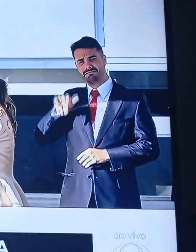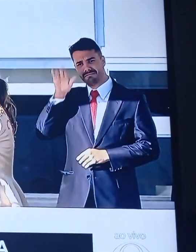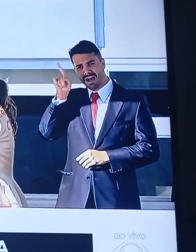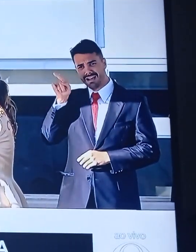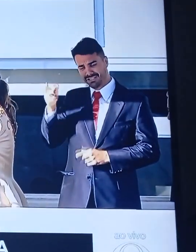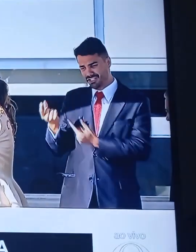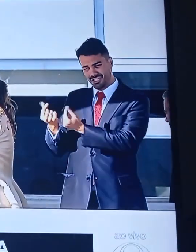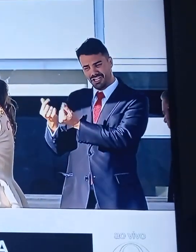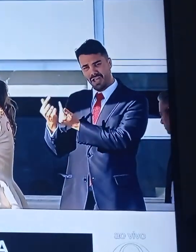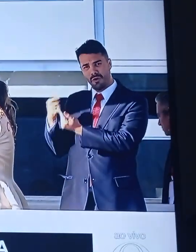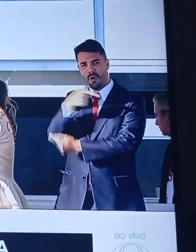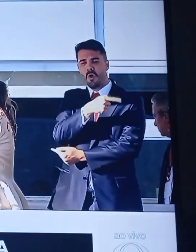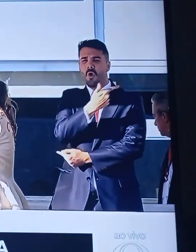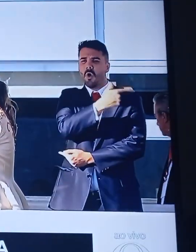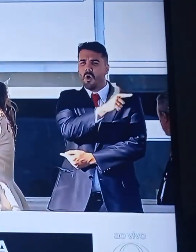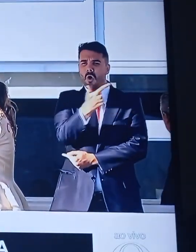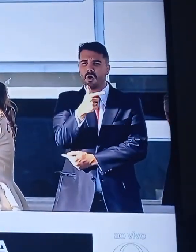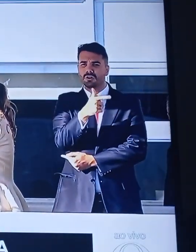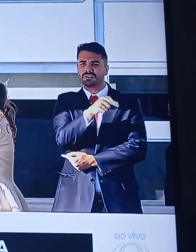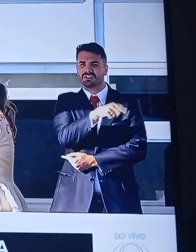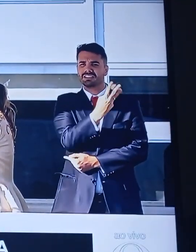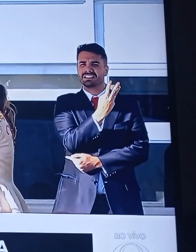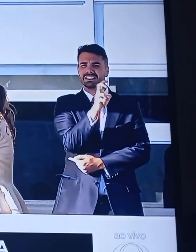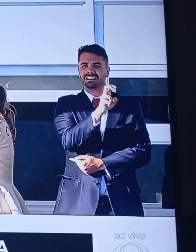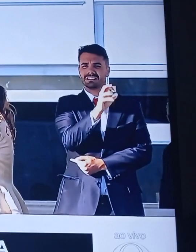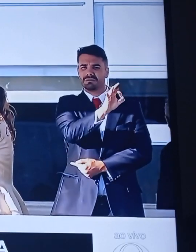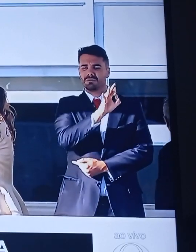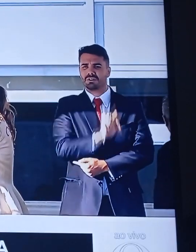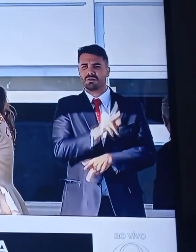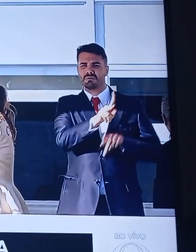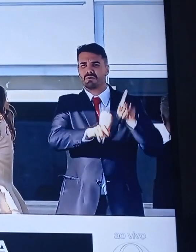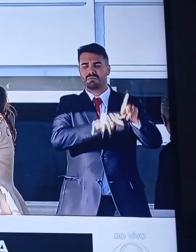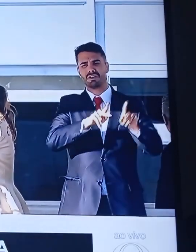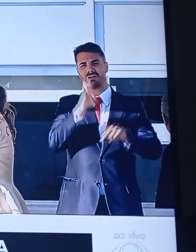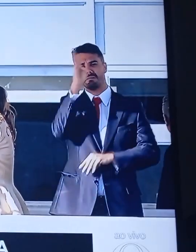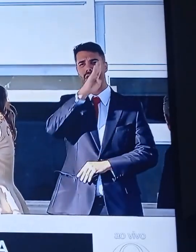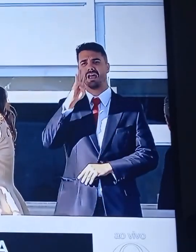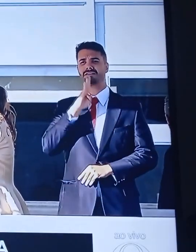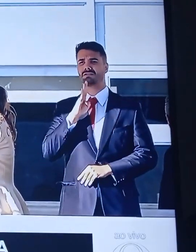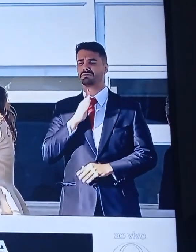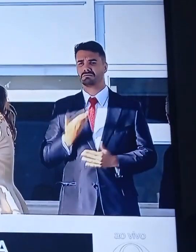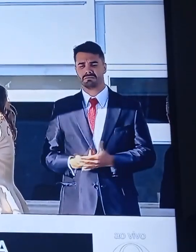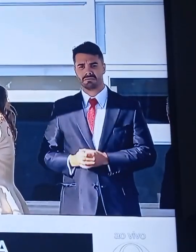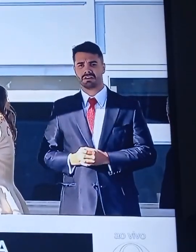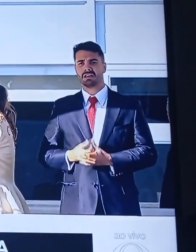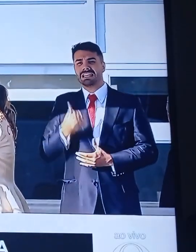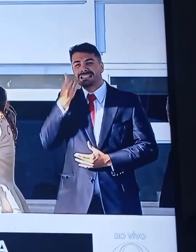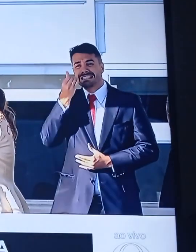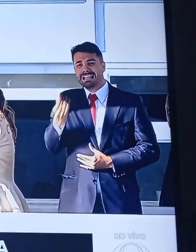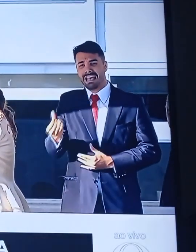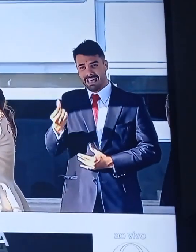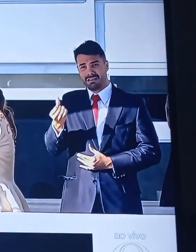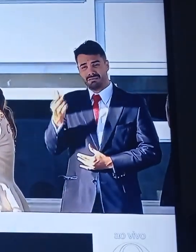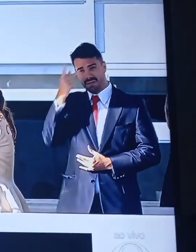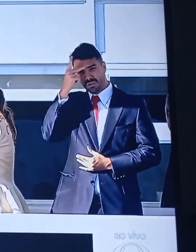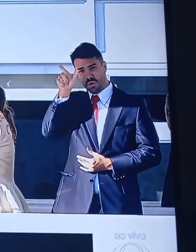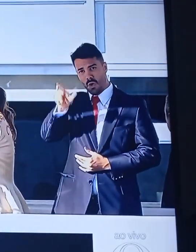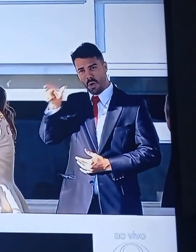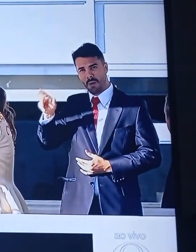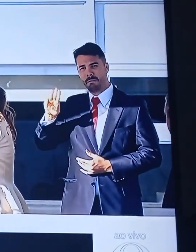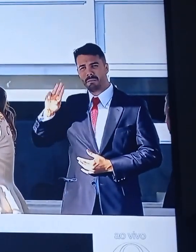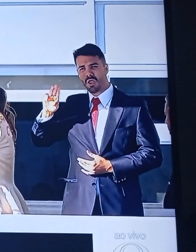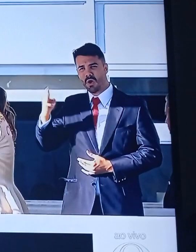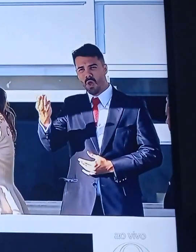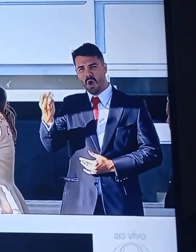renda que os demais 95% de pessoas. Que 6 bilionários brasileiros tem uma